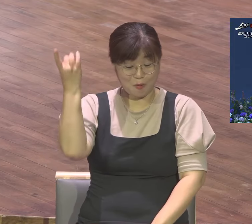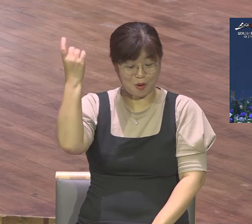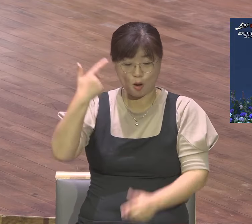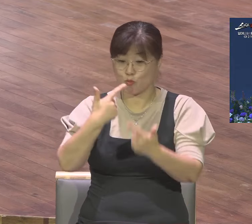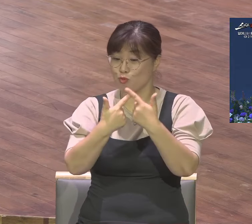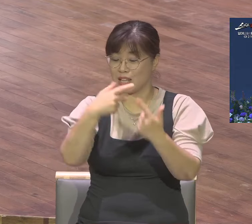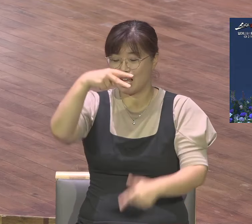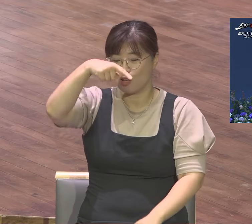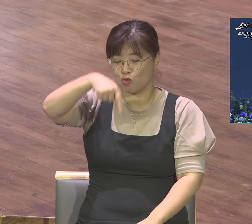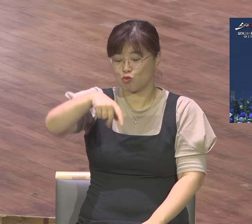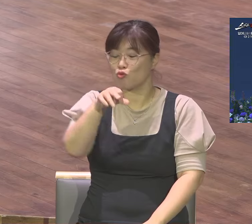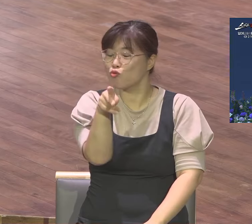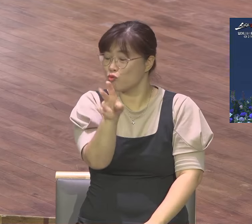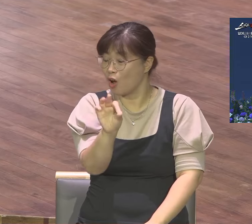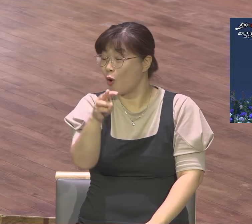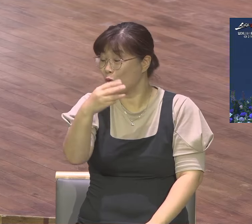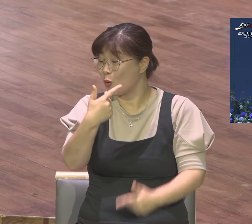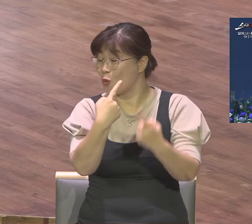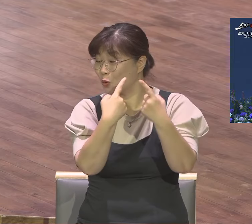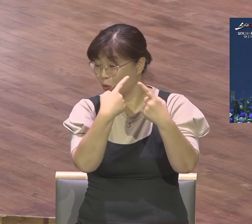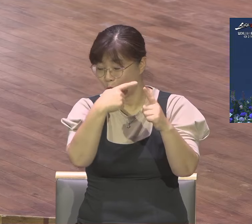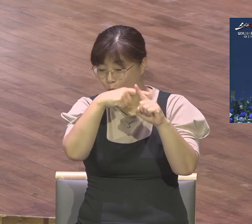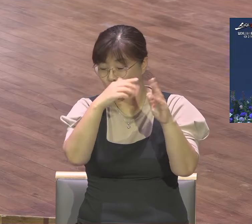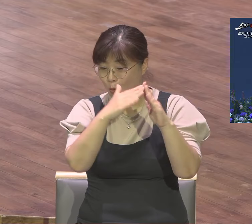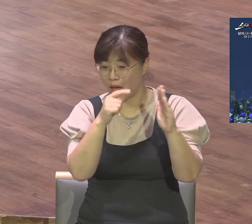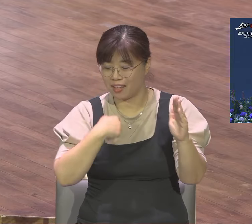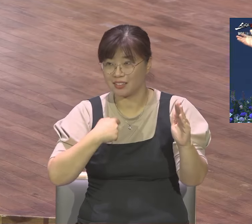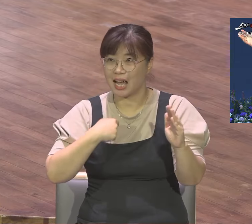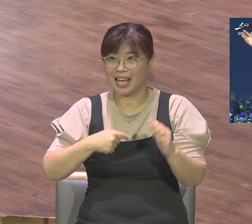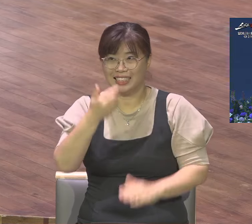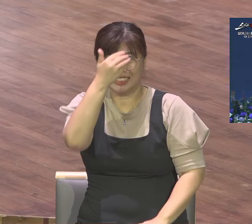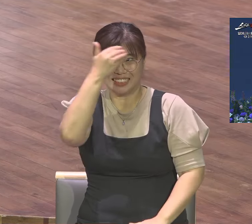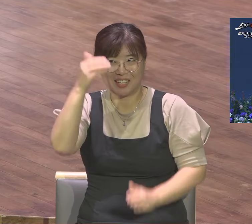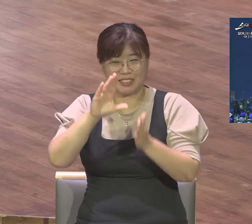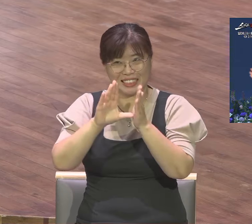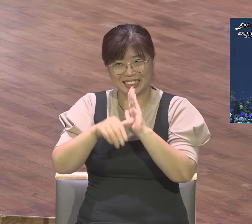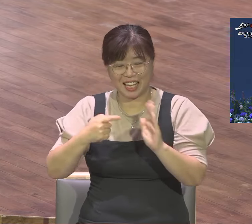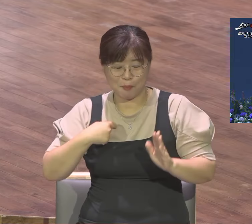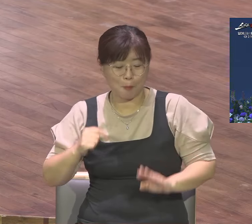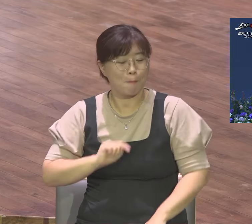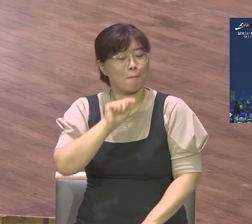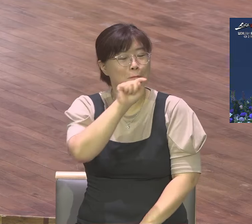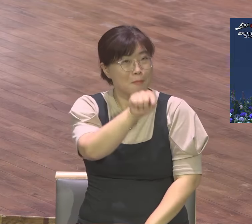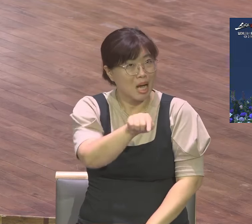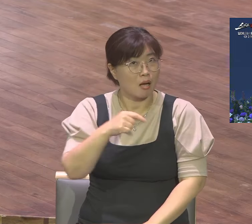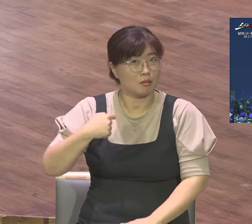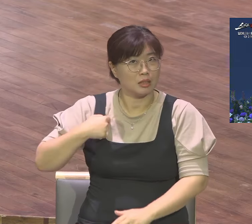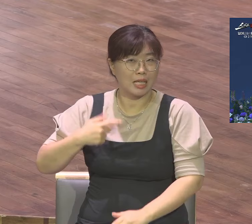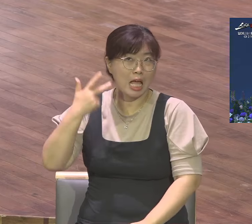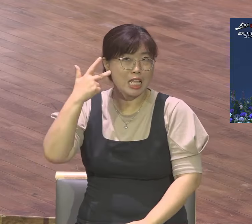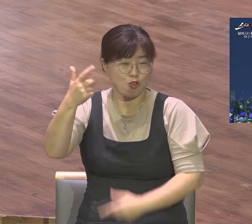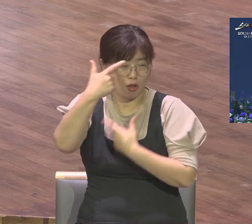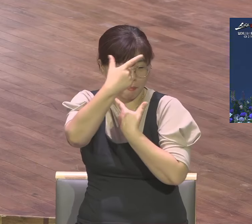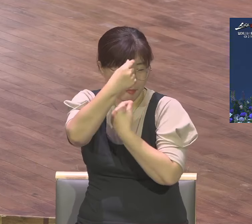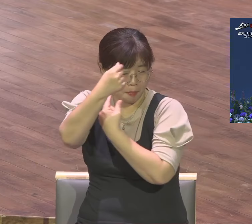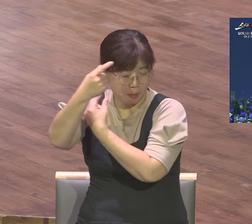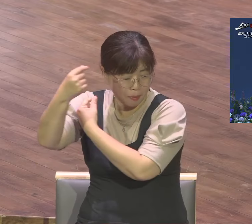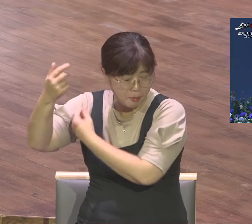아이고 그때 목사님 받은 거 우리가 그대로 하고 있습니다. 우리도 산상기도 매주 가고 있습니다.